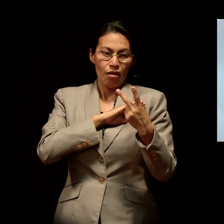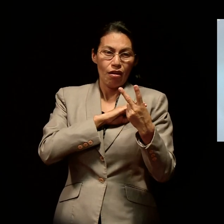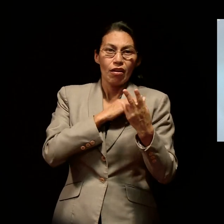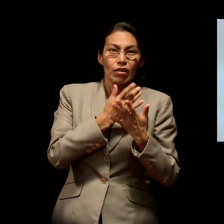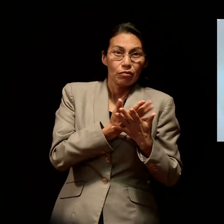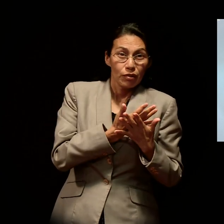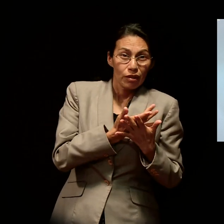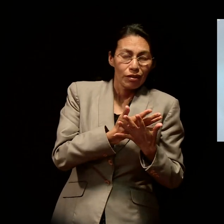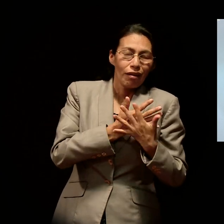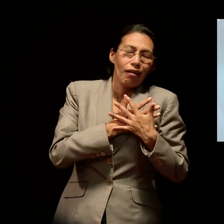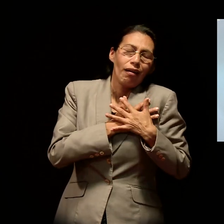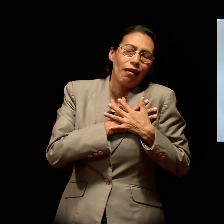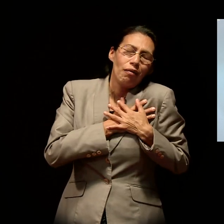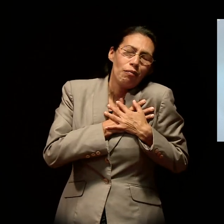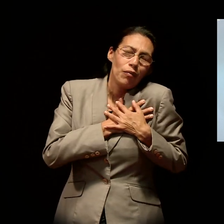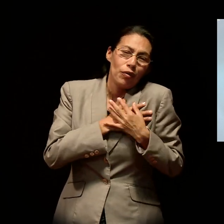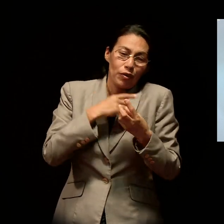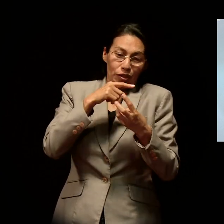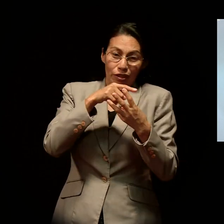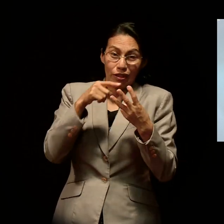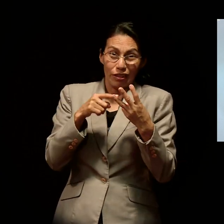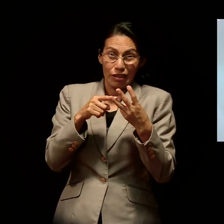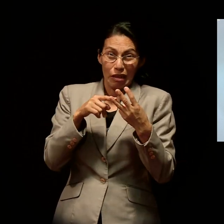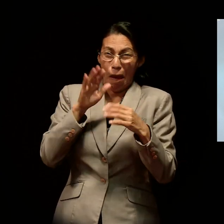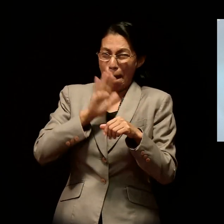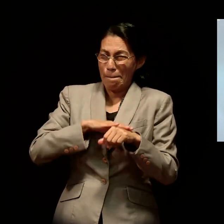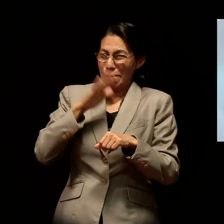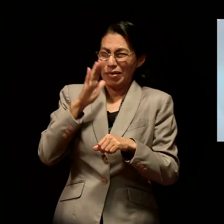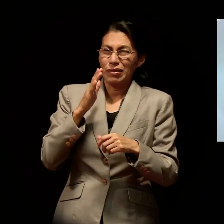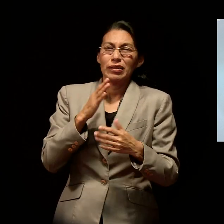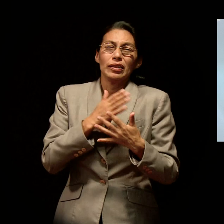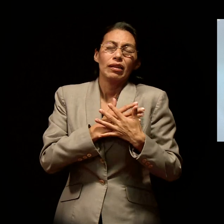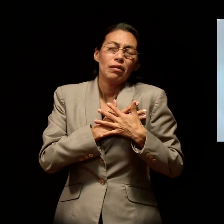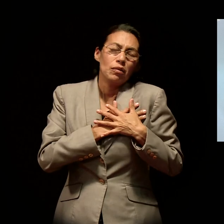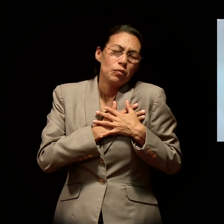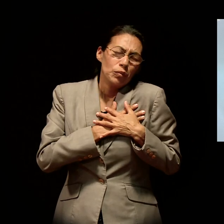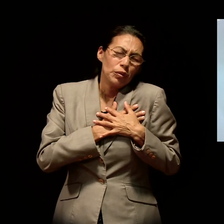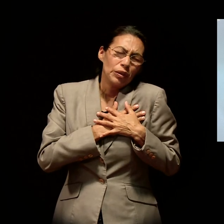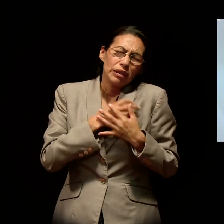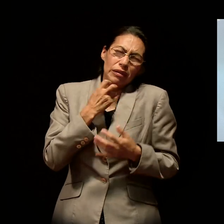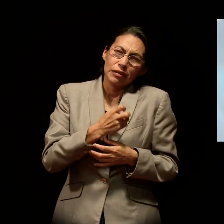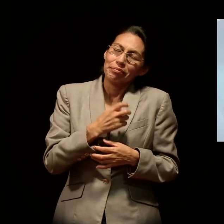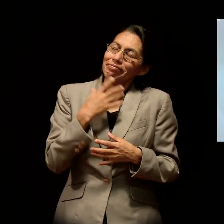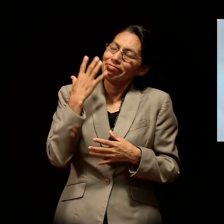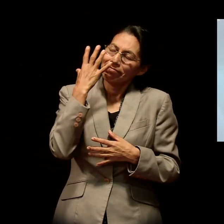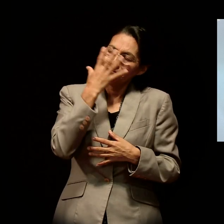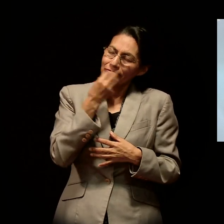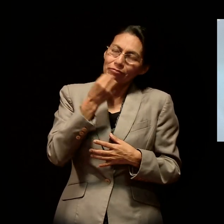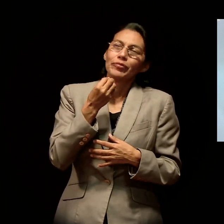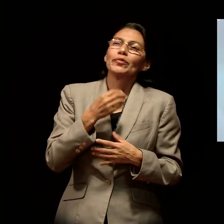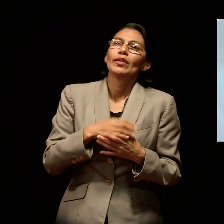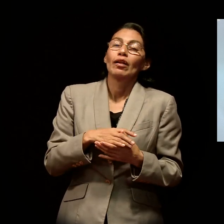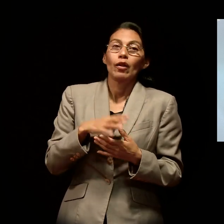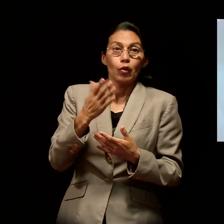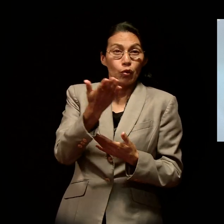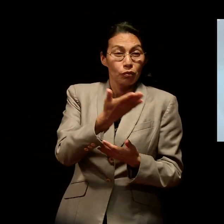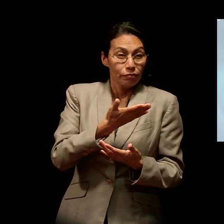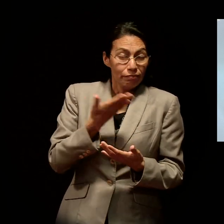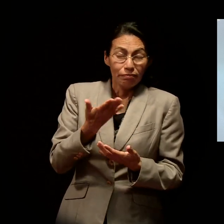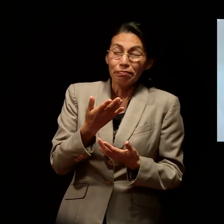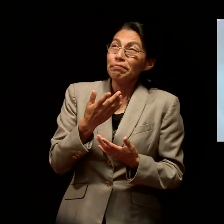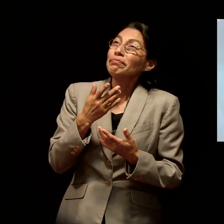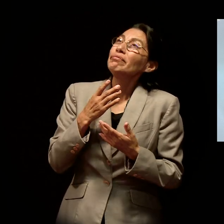amor desde luego la mayor de todas es el amor cuando en oración humilde te llegas a